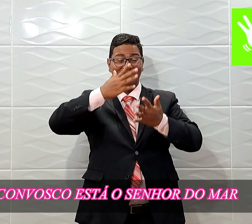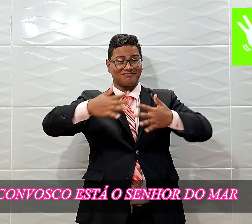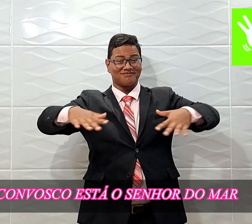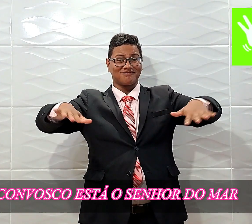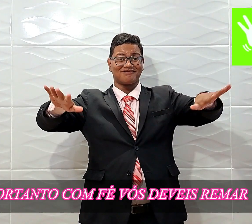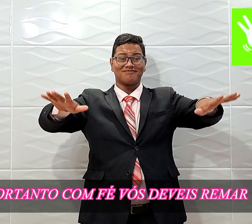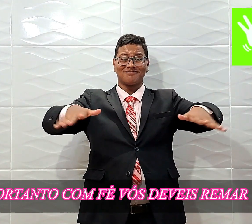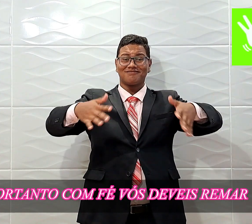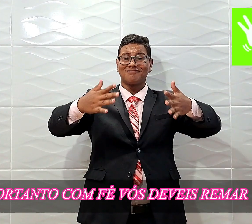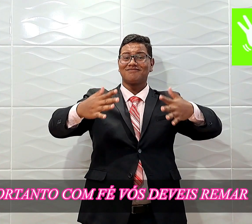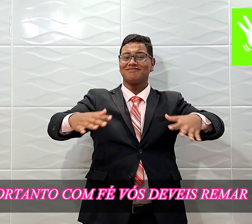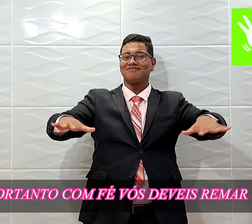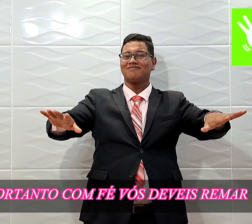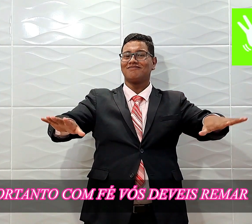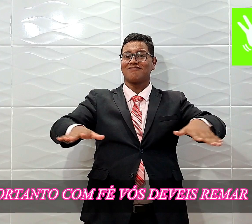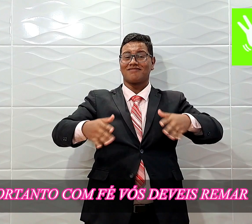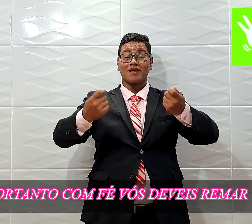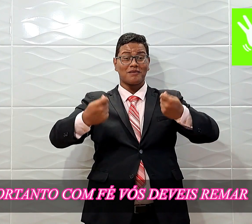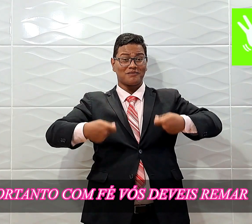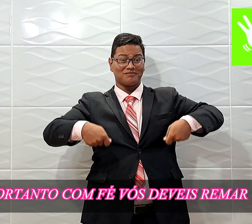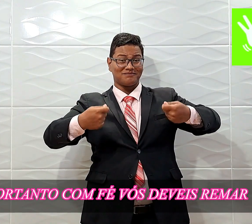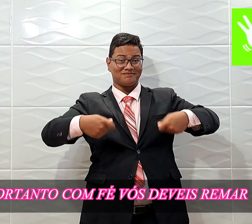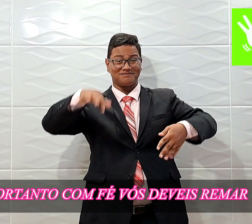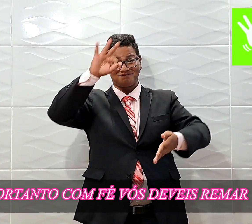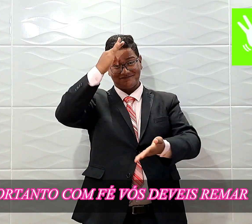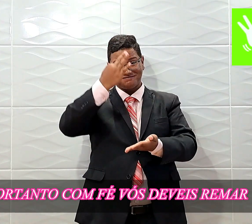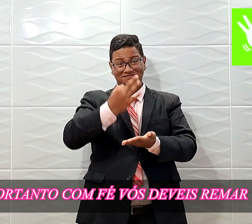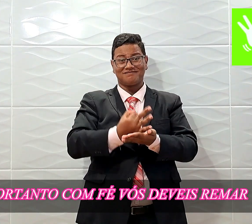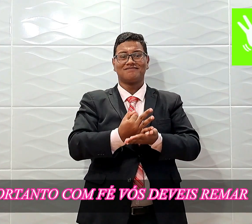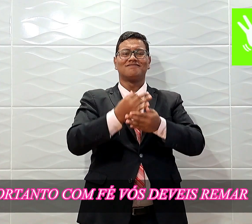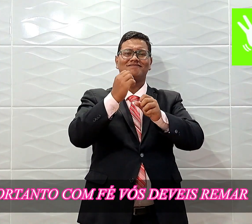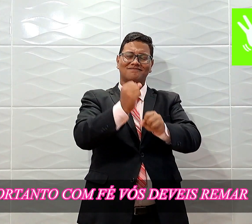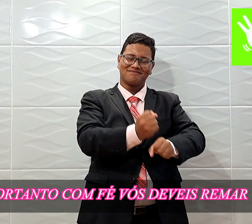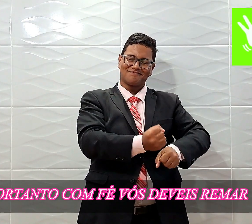Portanto, com fé Portanto, deveis Tramar